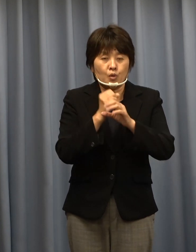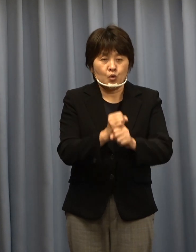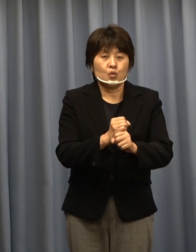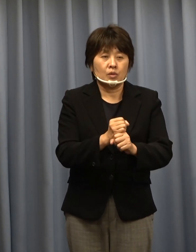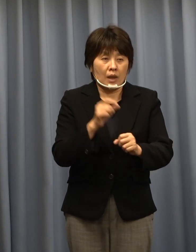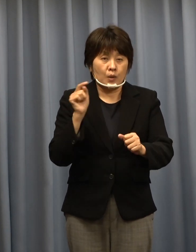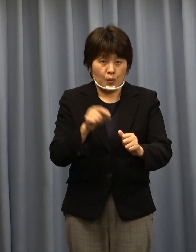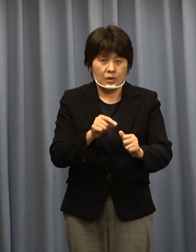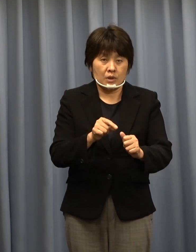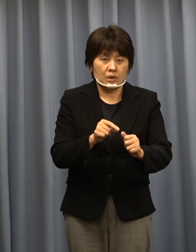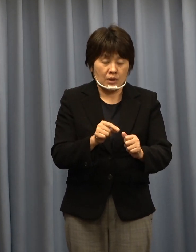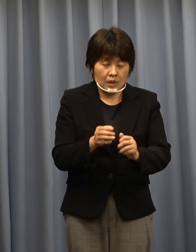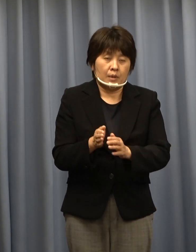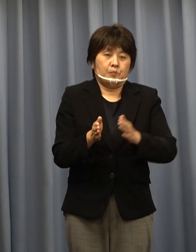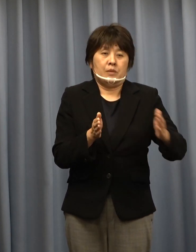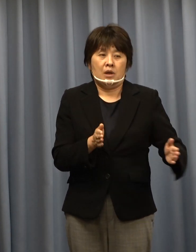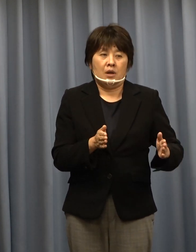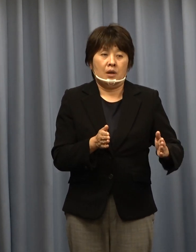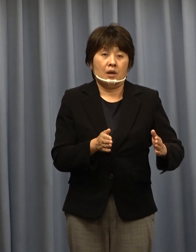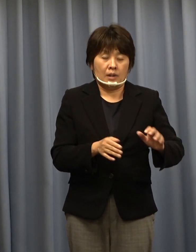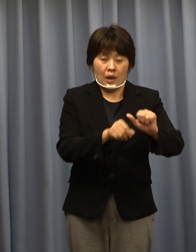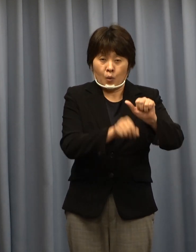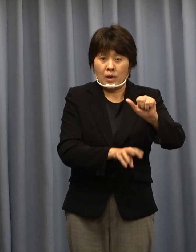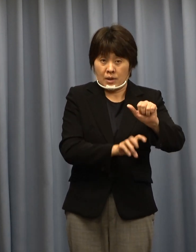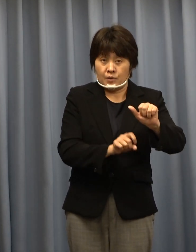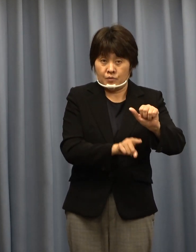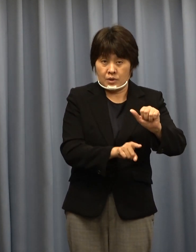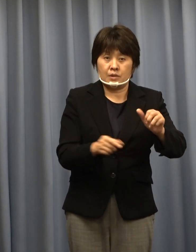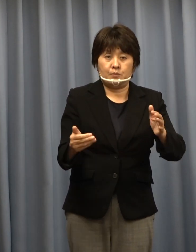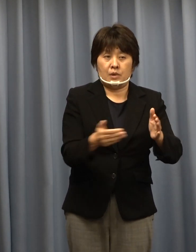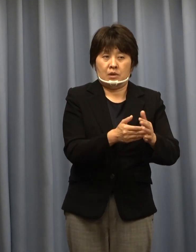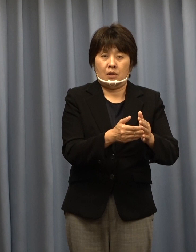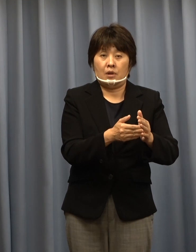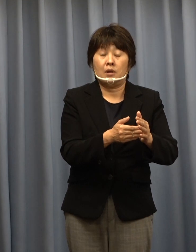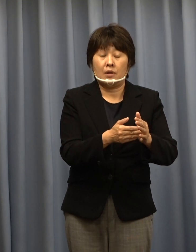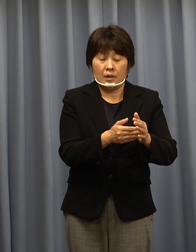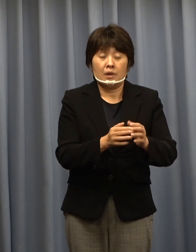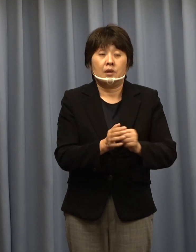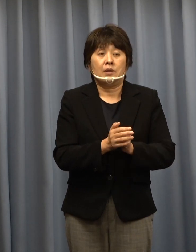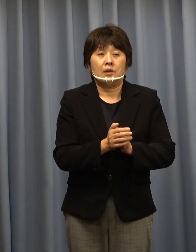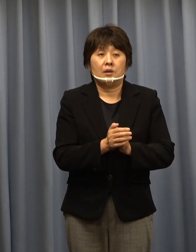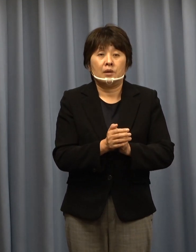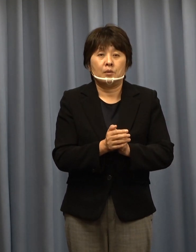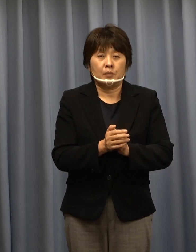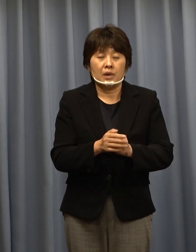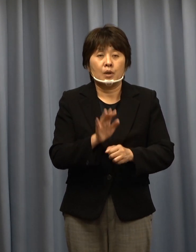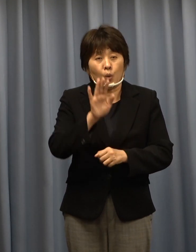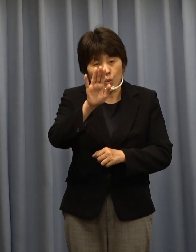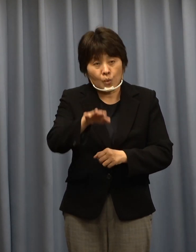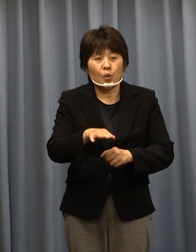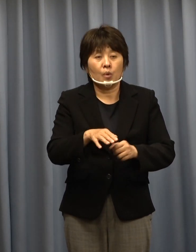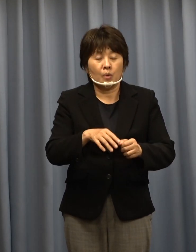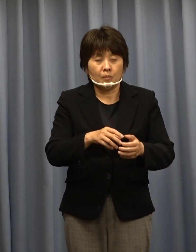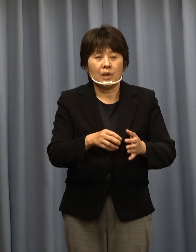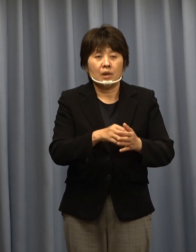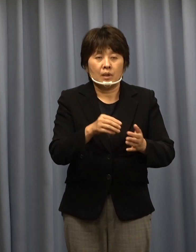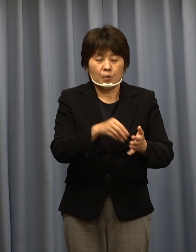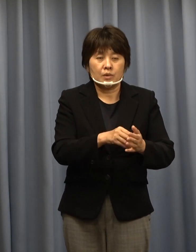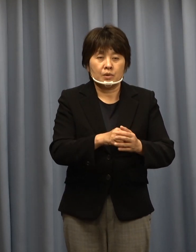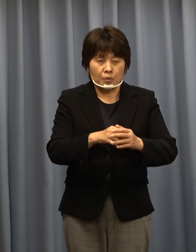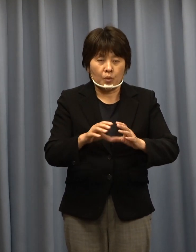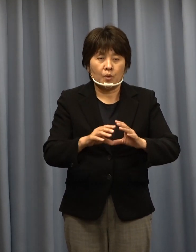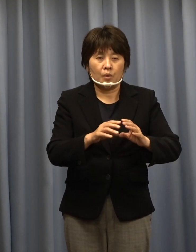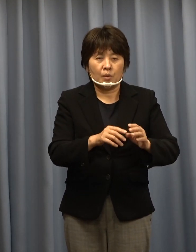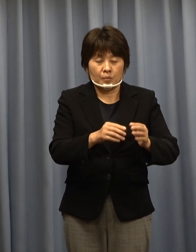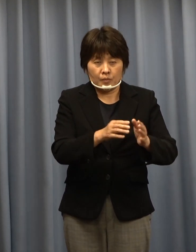延長になって、31日までとなった場合に、今後先ほどおっしゃっていたという緩和的措置に移っていくため の, そこ